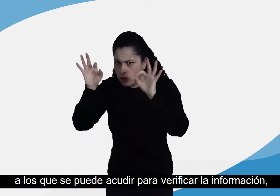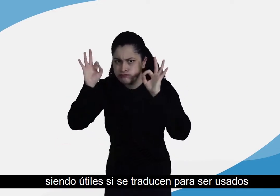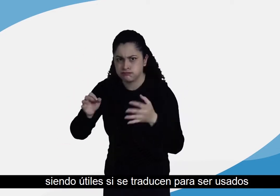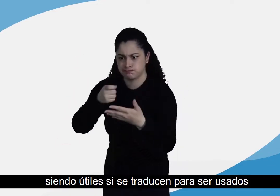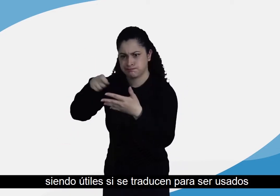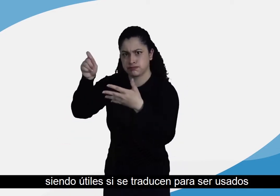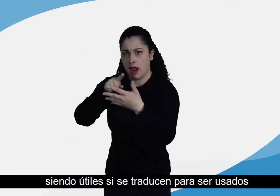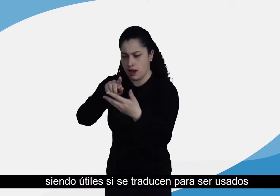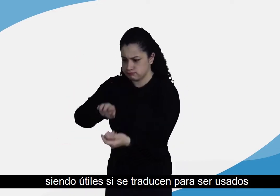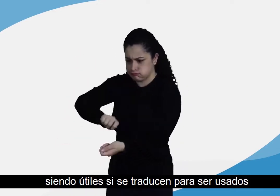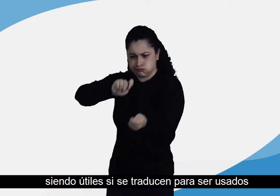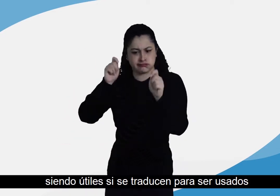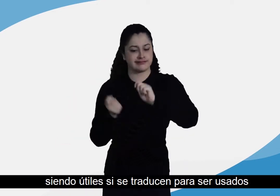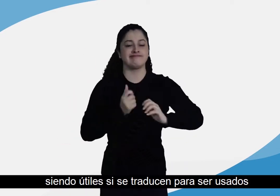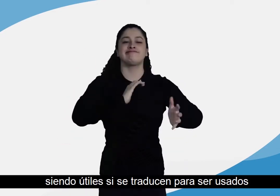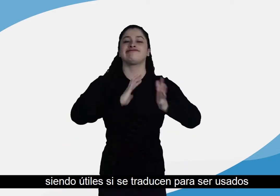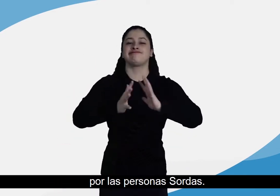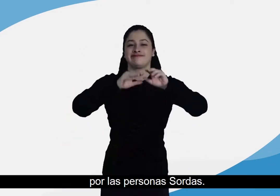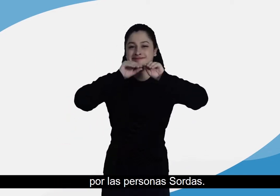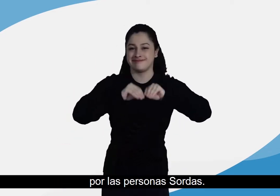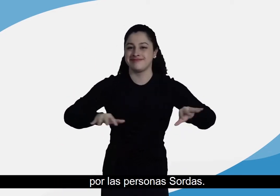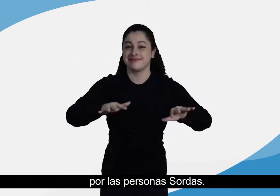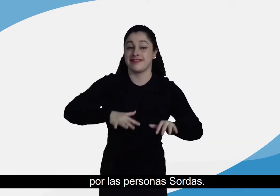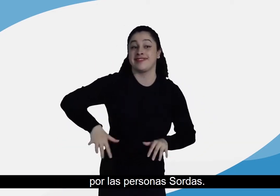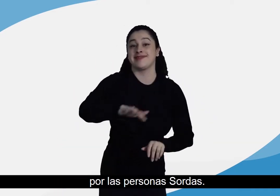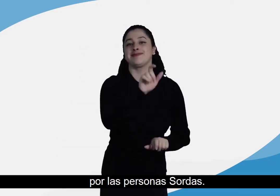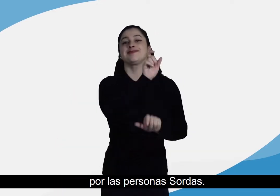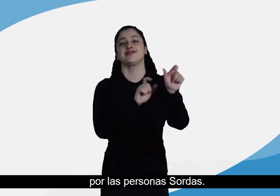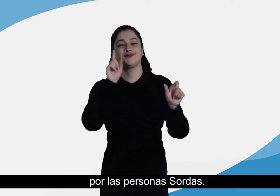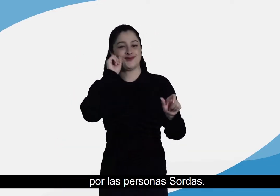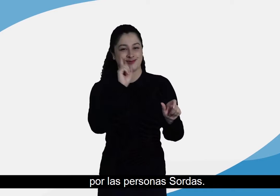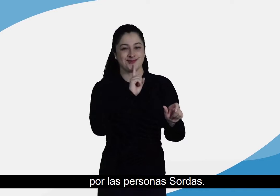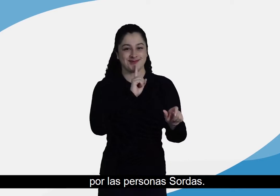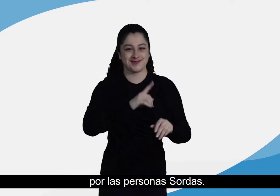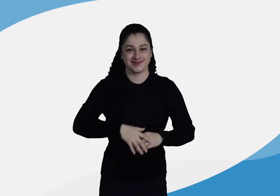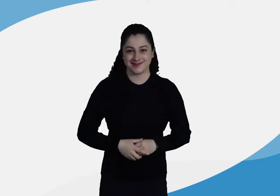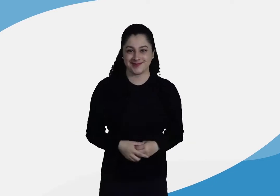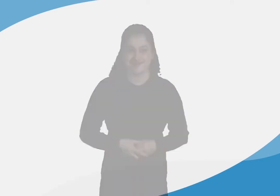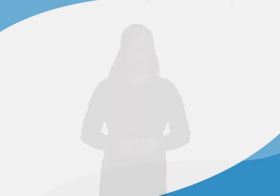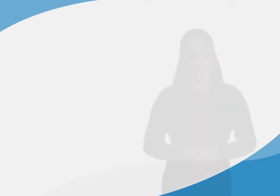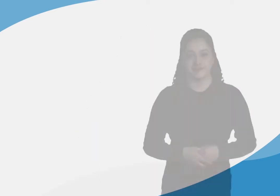para verificar la información, siendo útiles si se traducen para ser usados por las personas sordas.